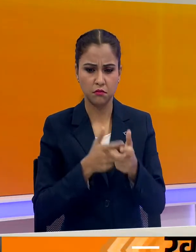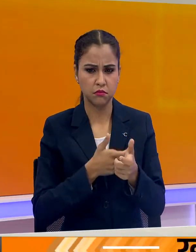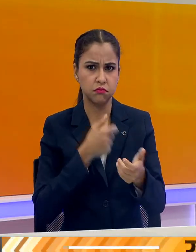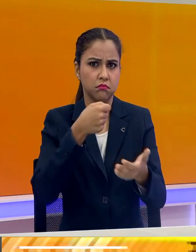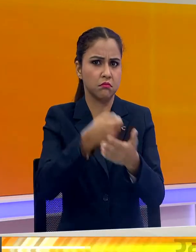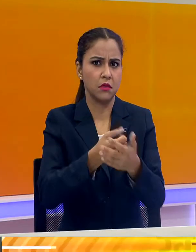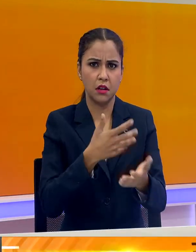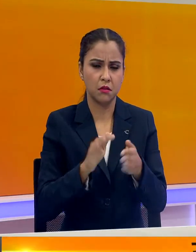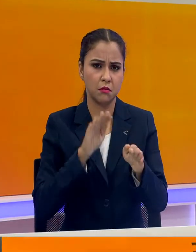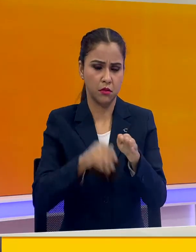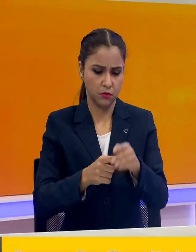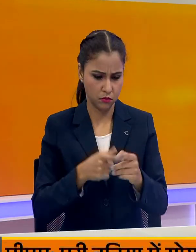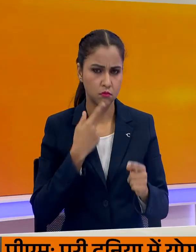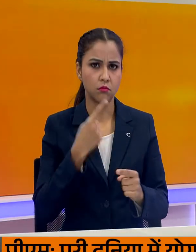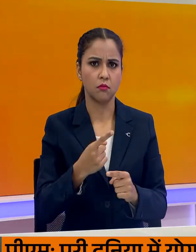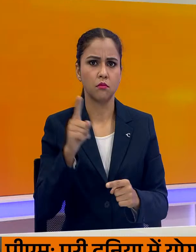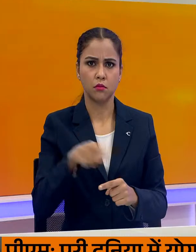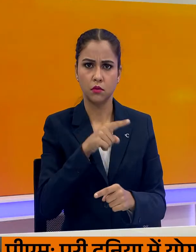का विरोध करते हैं।